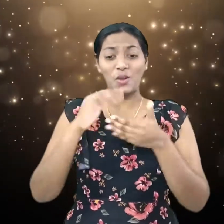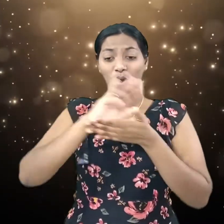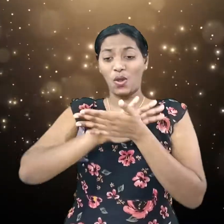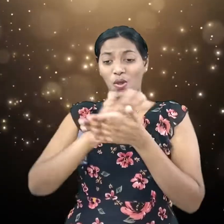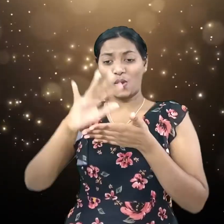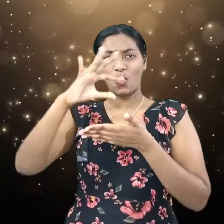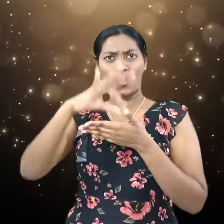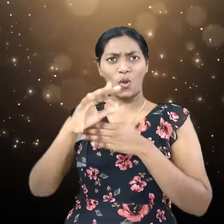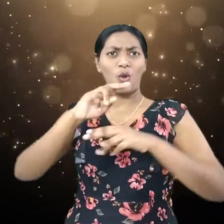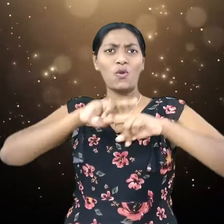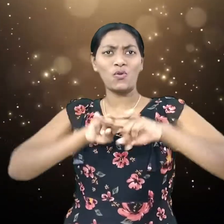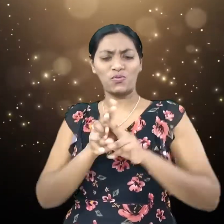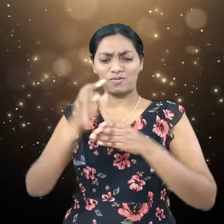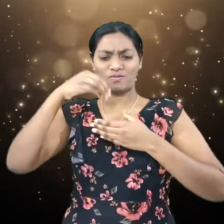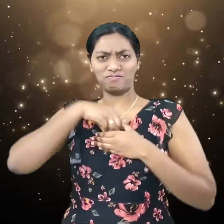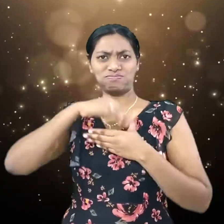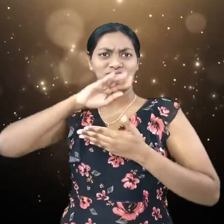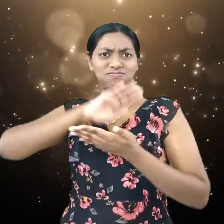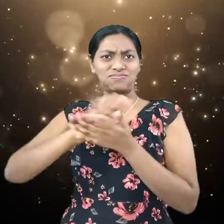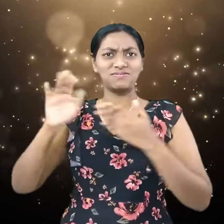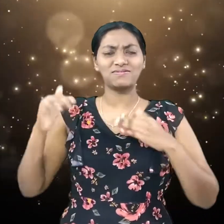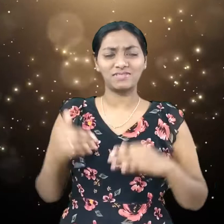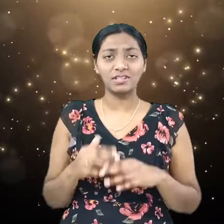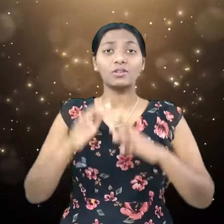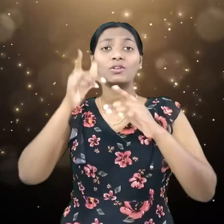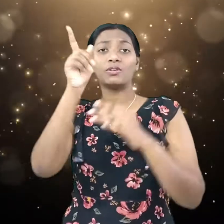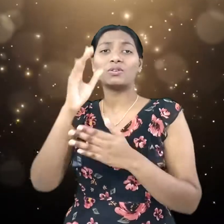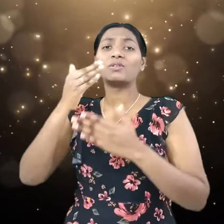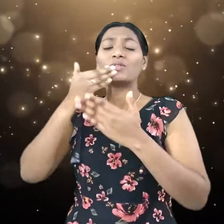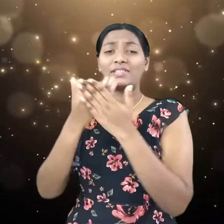वारिस, पवित्र आत्मा से भरा हुआ।